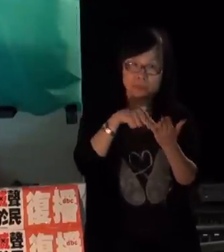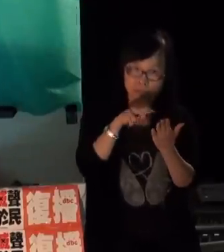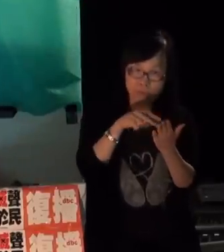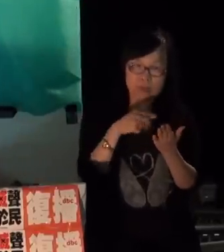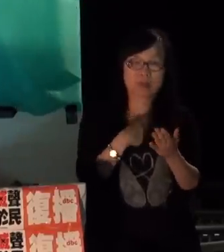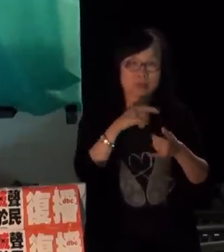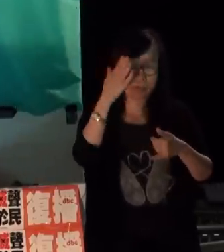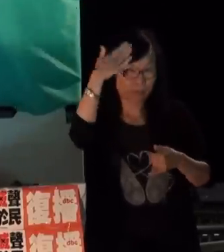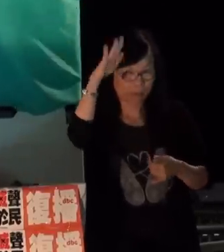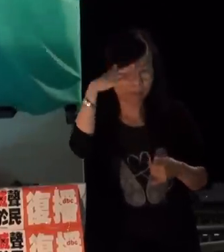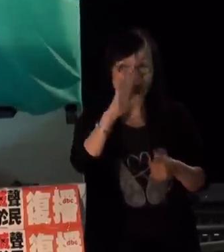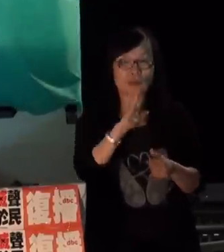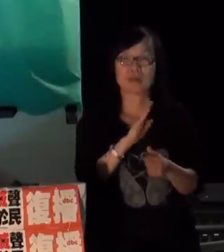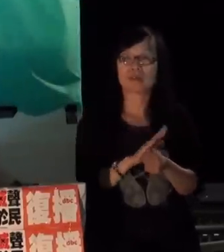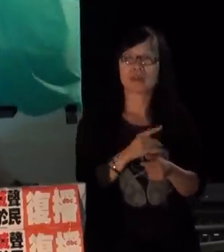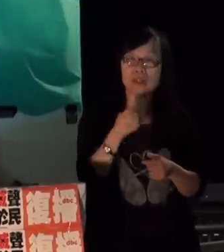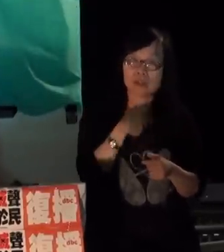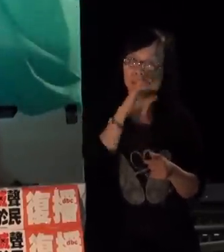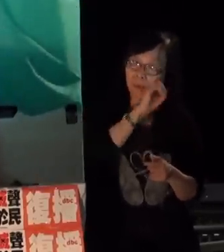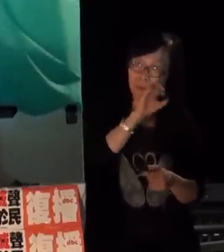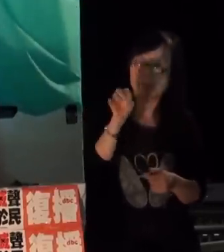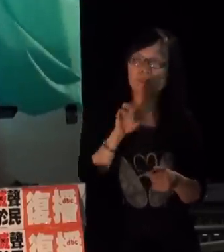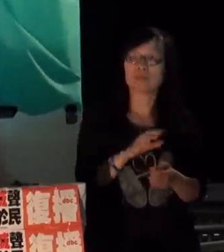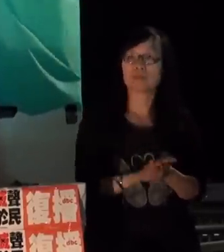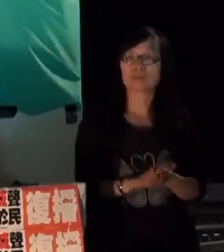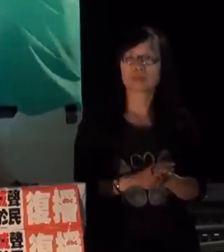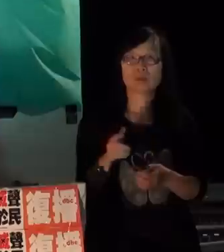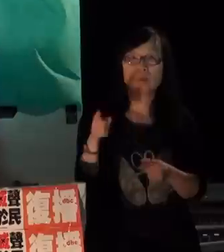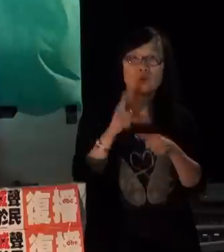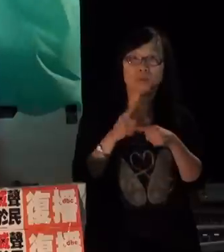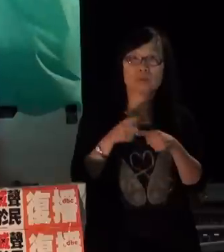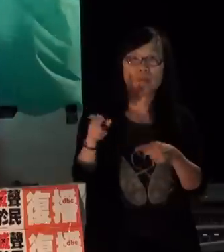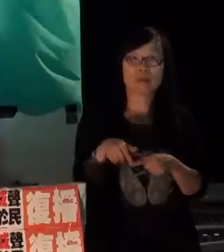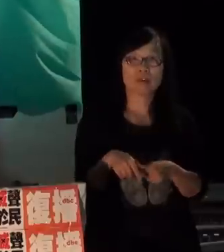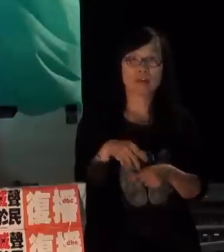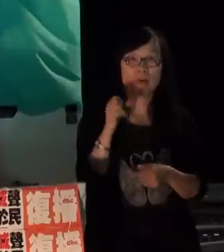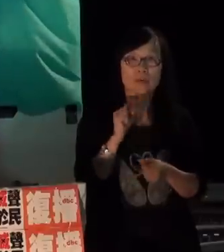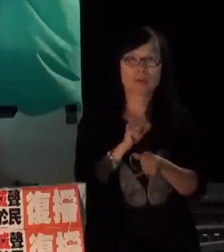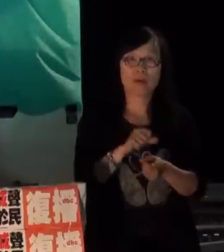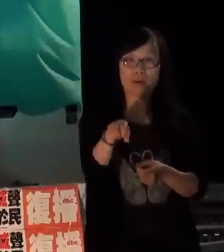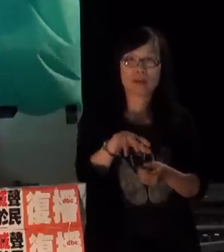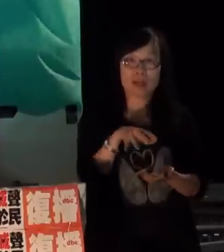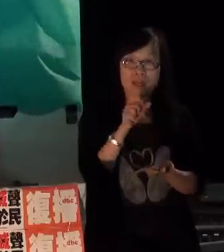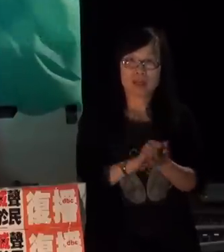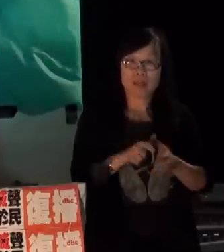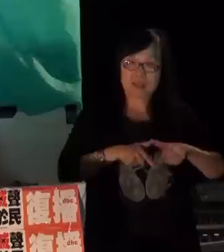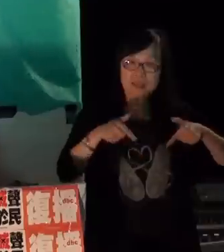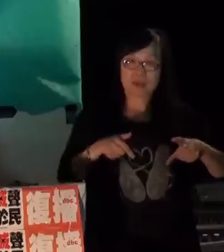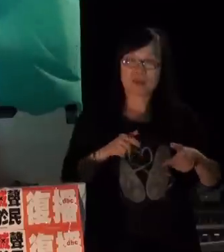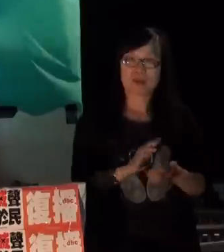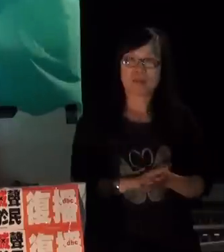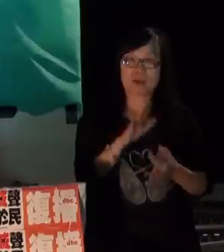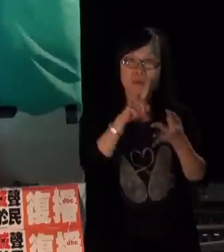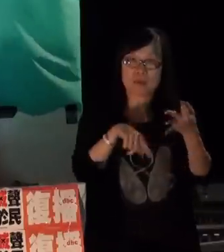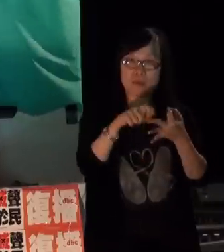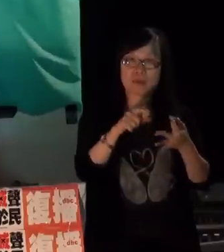唔使去了解啊？使唔使去過問啊？ 老實啦，唔係嗰日啊，諗白啊，大聲喺度話你夠膽，你冇睇蘇啊嗰時啊，蘇錦良